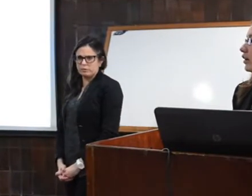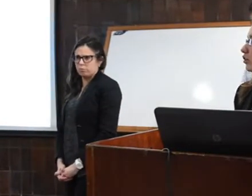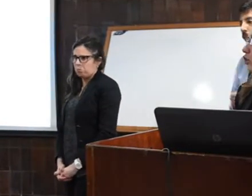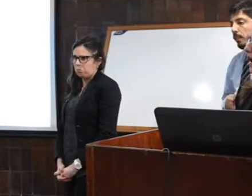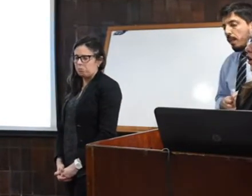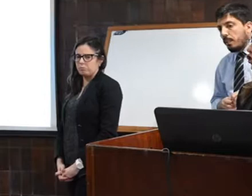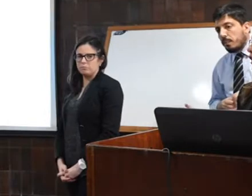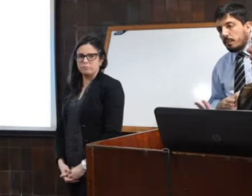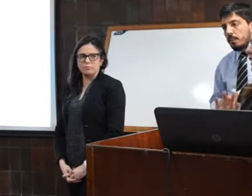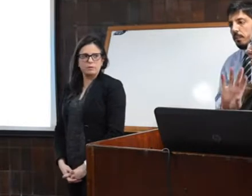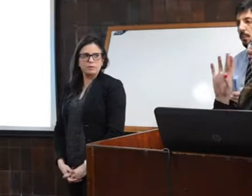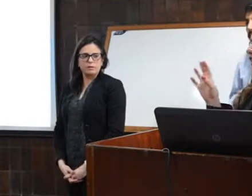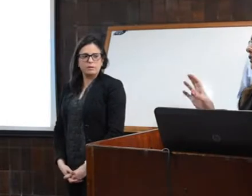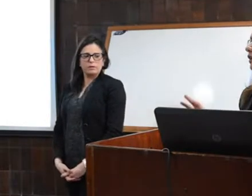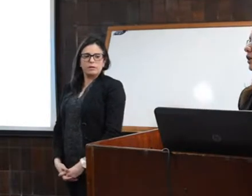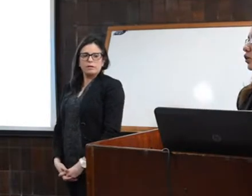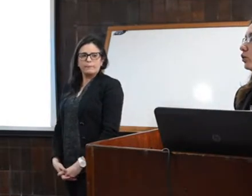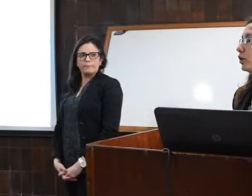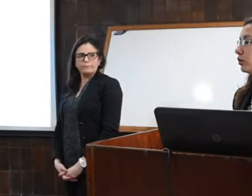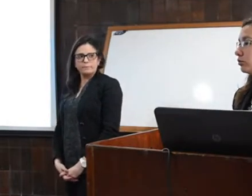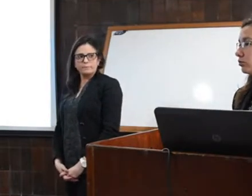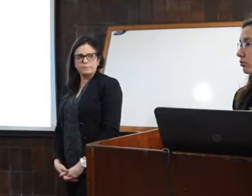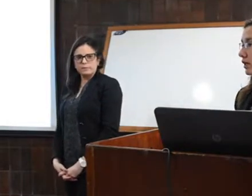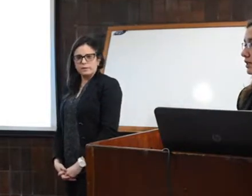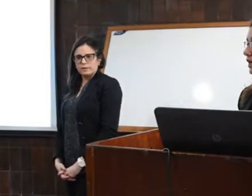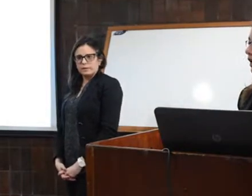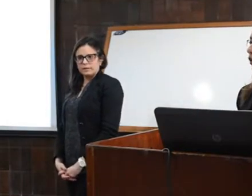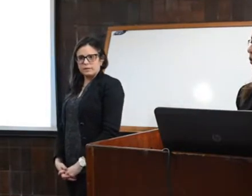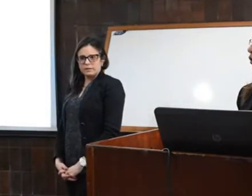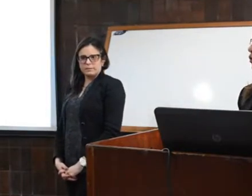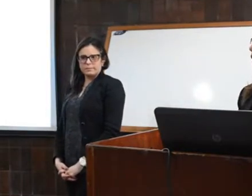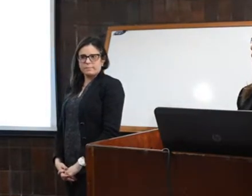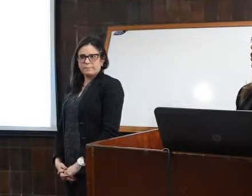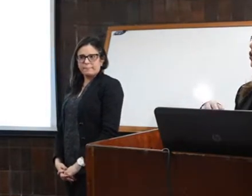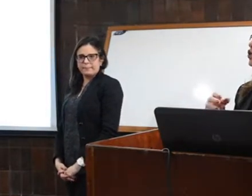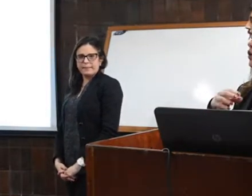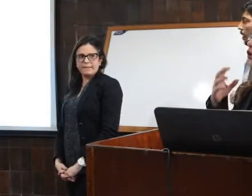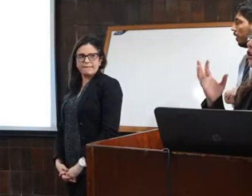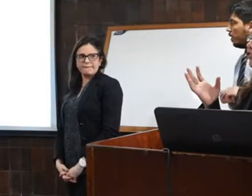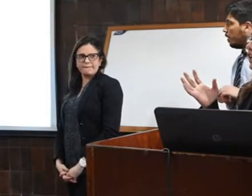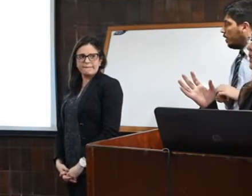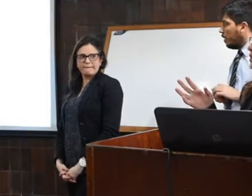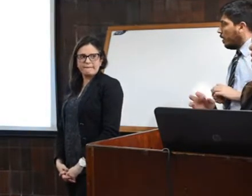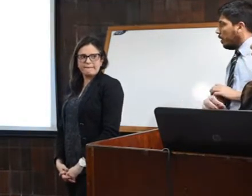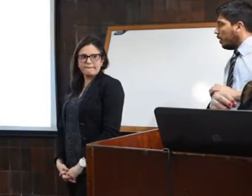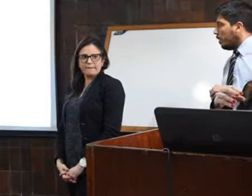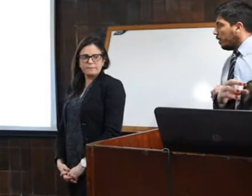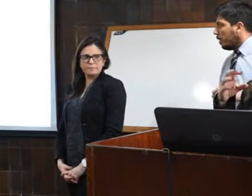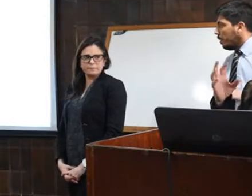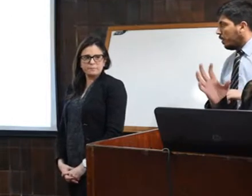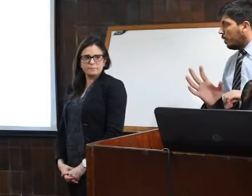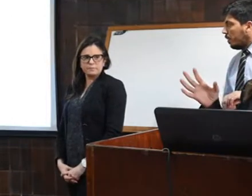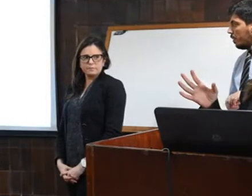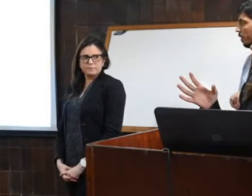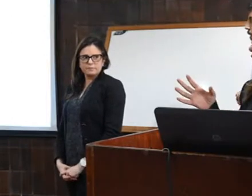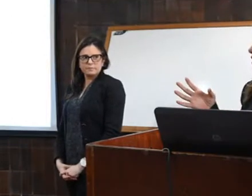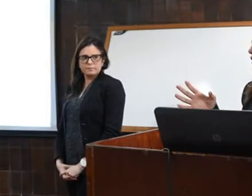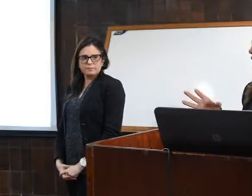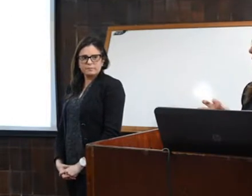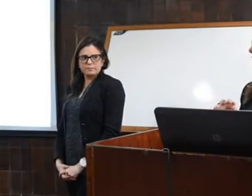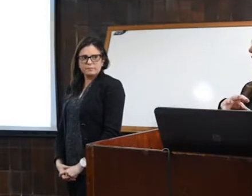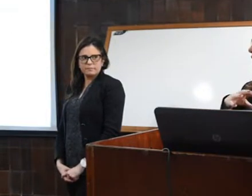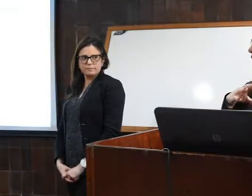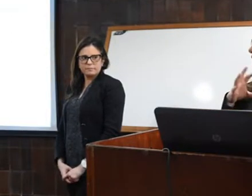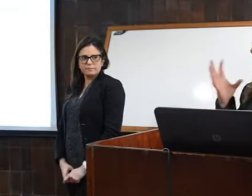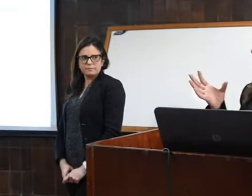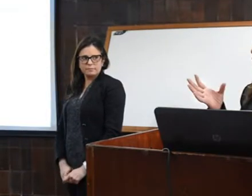o algo totalmente diferente a mi rubro que sea como una donación un seguro de fianza o un seguro que